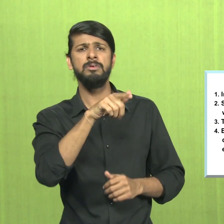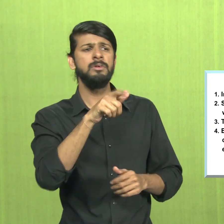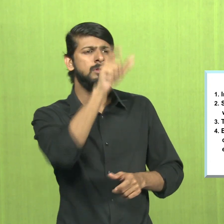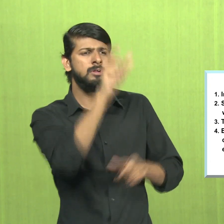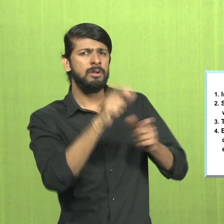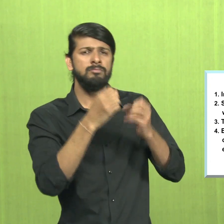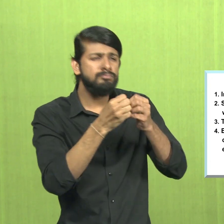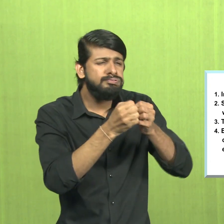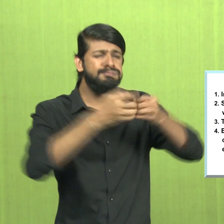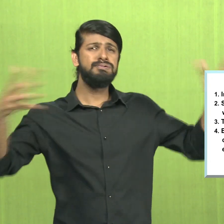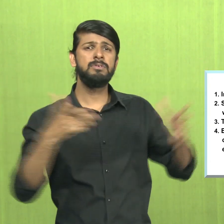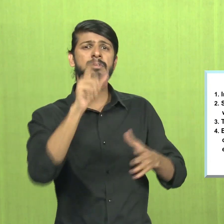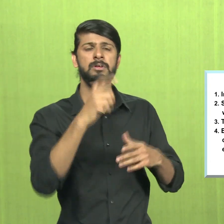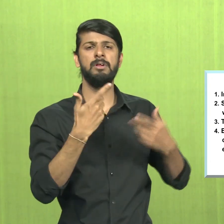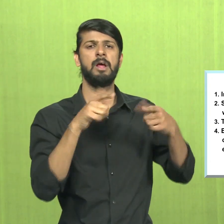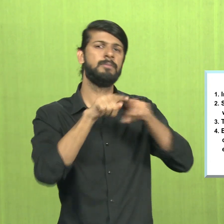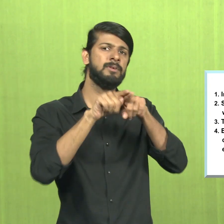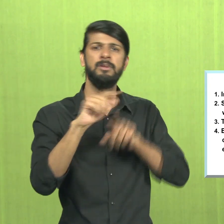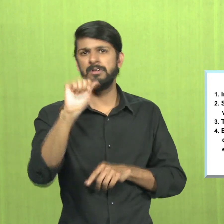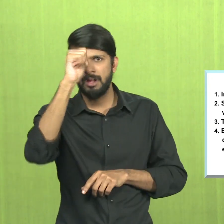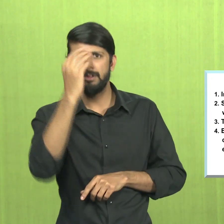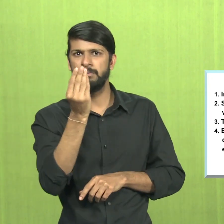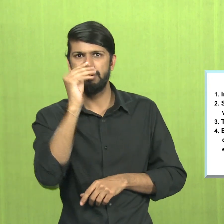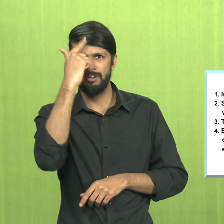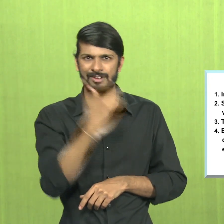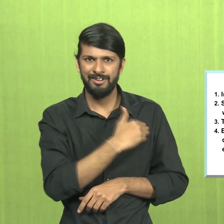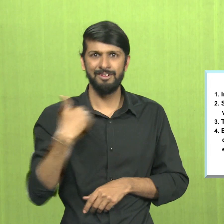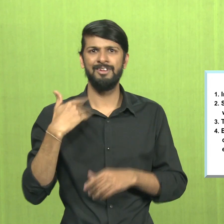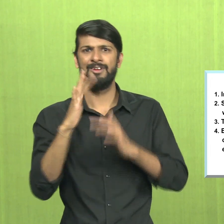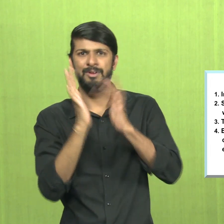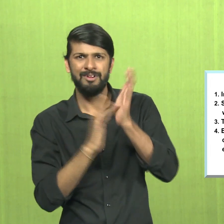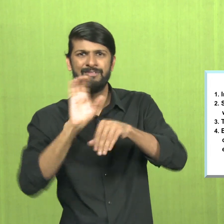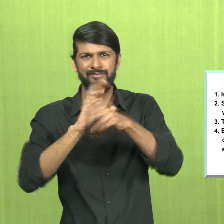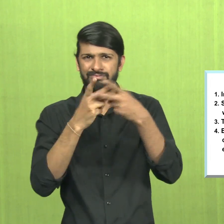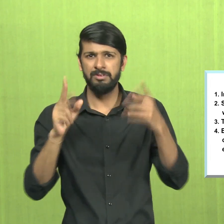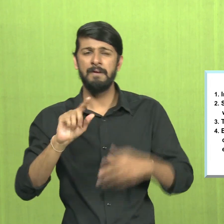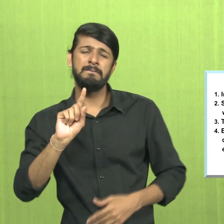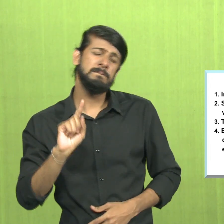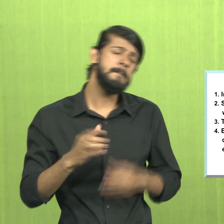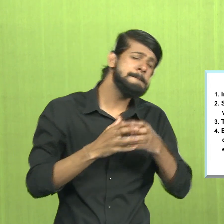कि हिंदू सबस्क्राइब नाउ इज द थर्ड लार्जेस्ट रिलिजन इन थे वर्ल्ड ओं